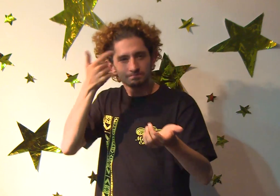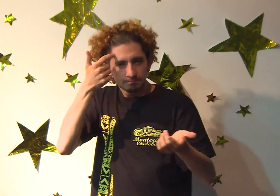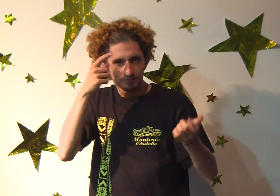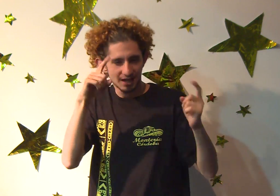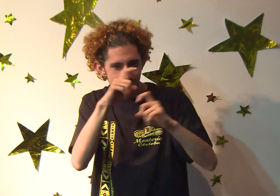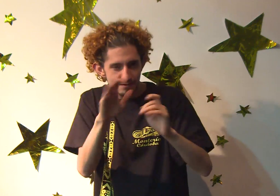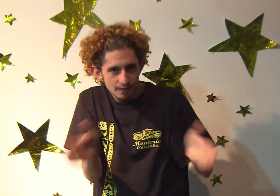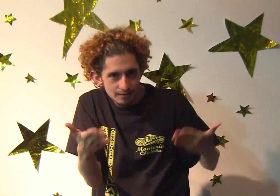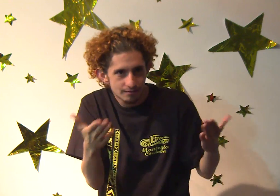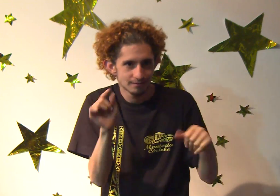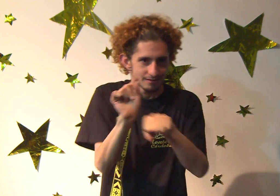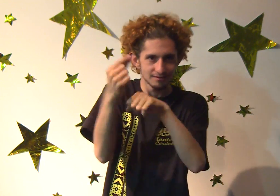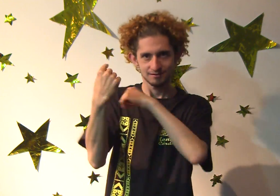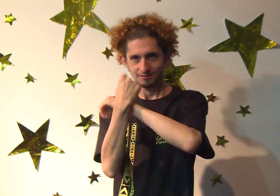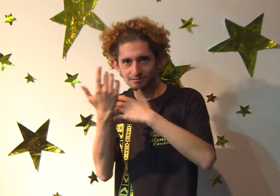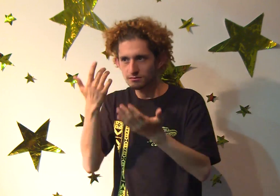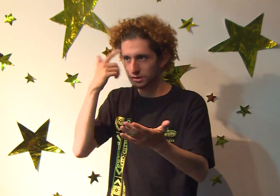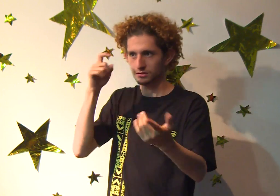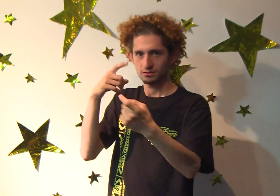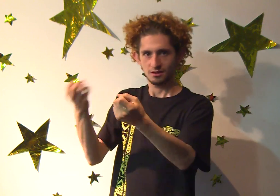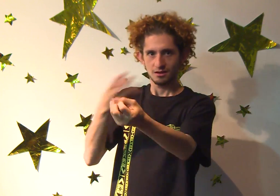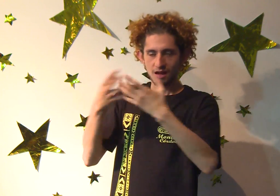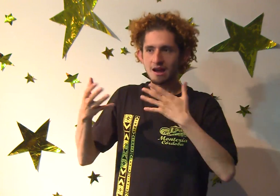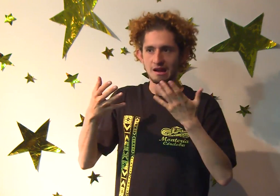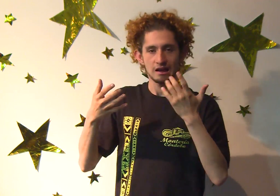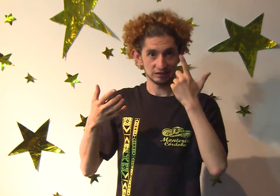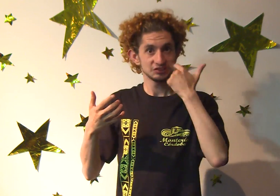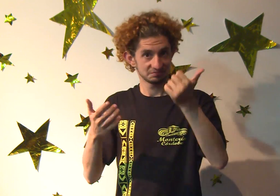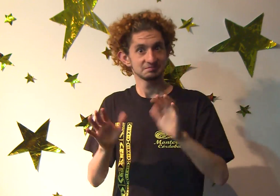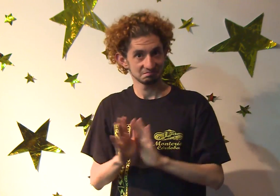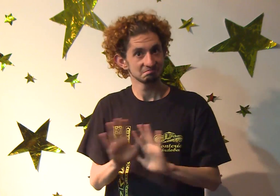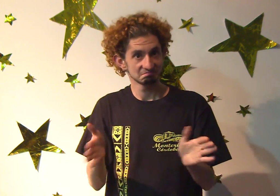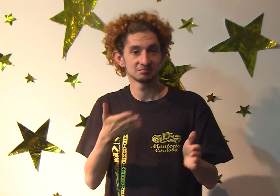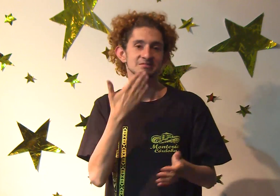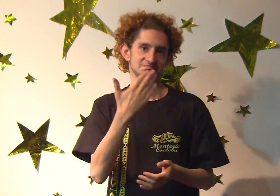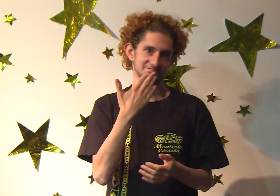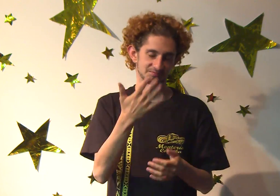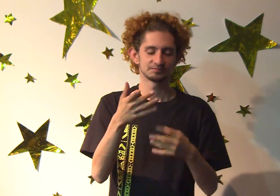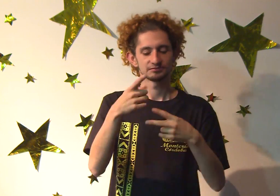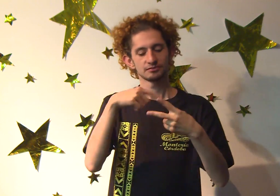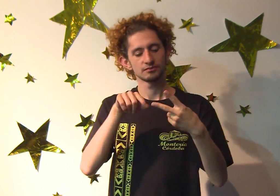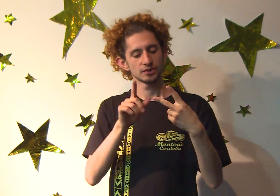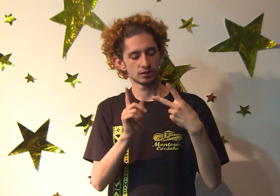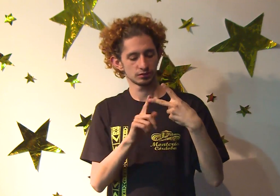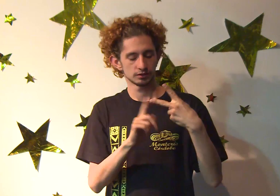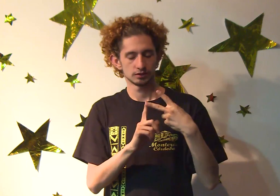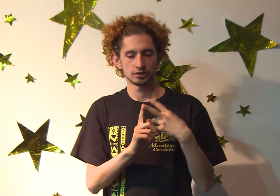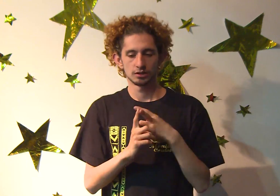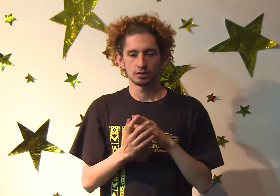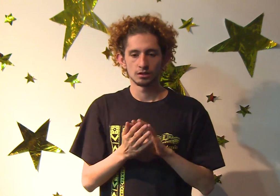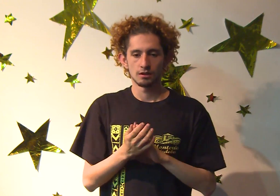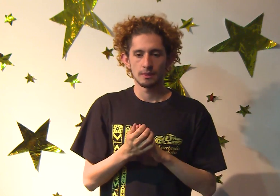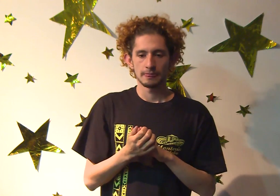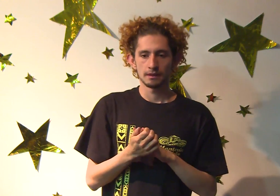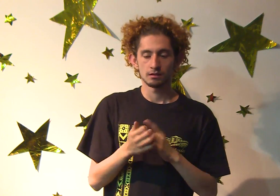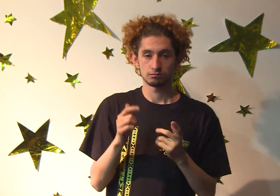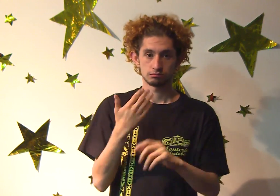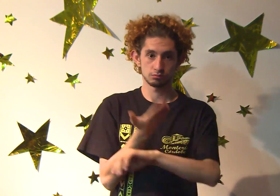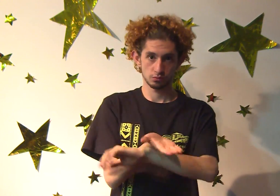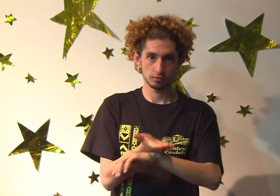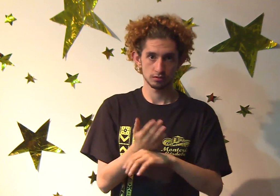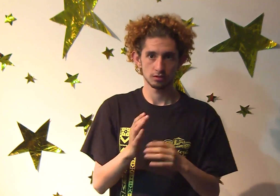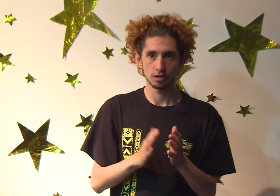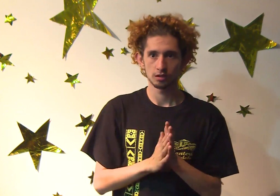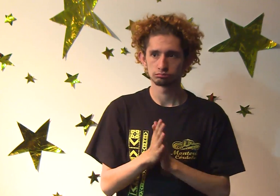agradezco como esas palabras de reflexión y de crítica que me aportan y que me parece muy chévere para